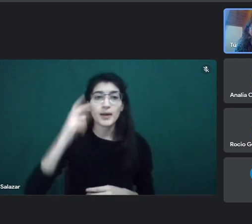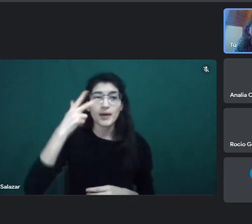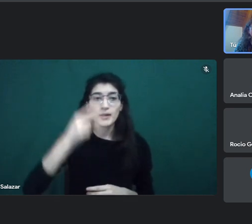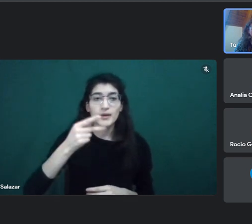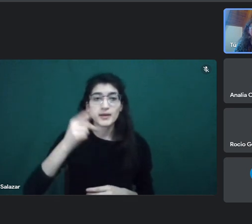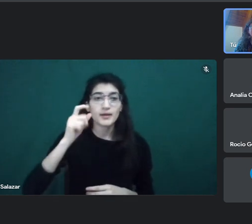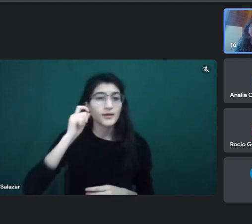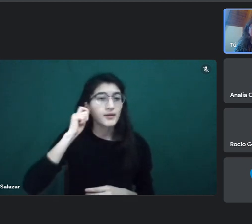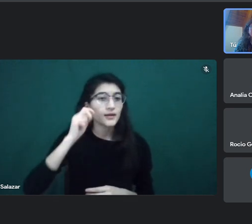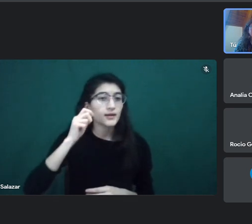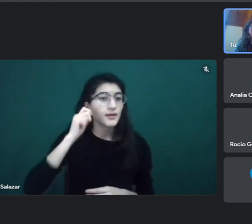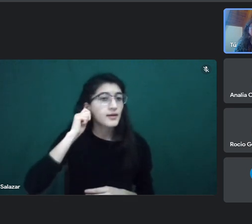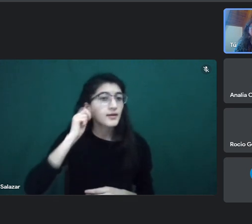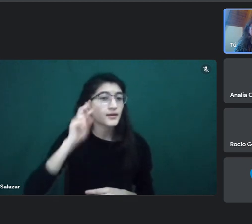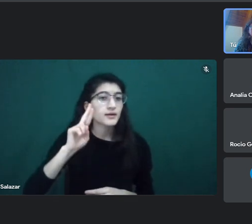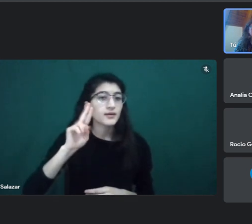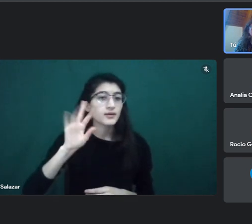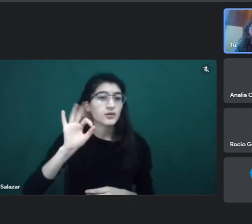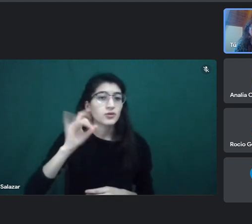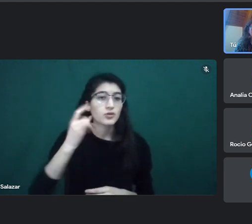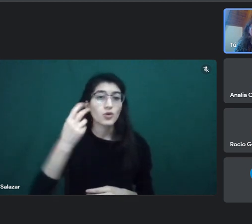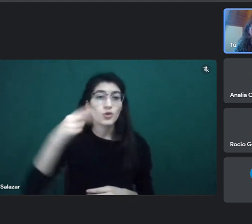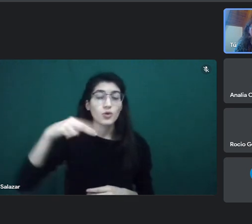Challenges. ¿Qué era challenges?